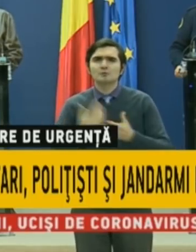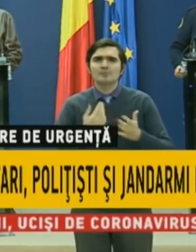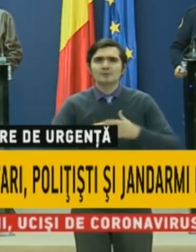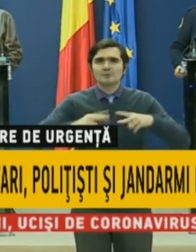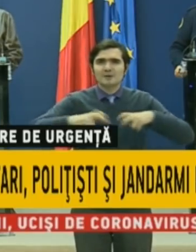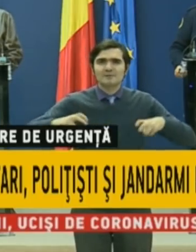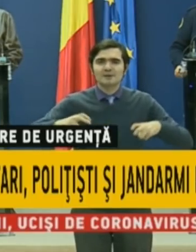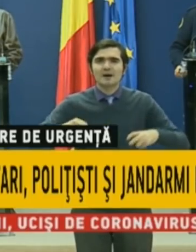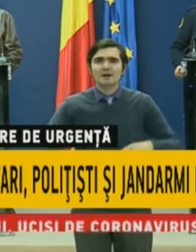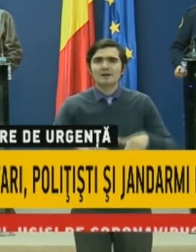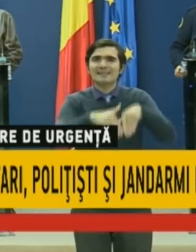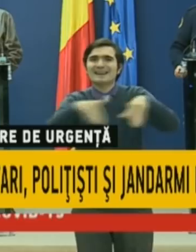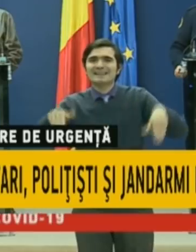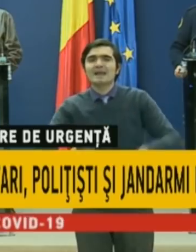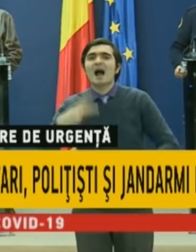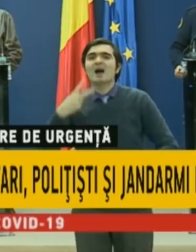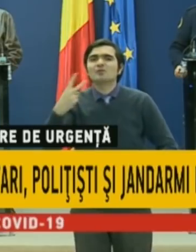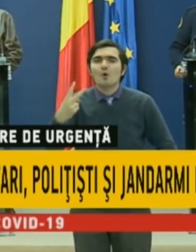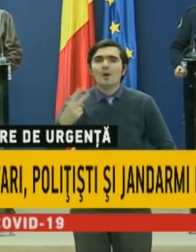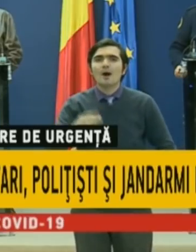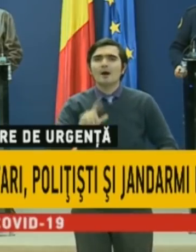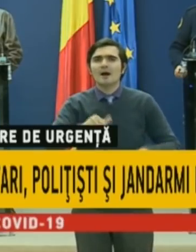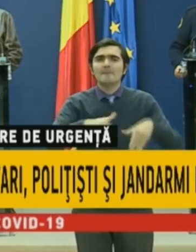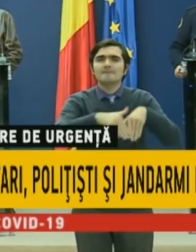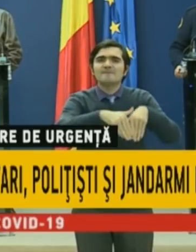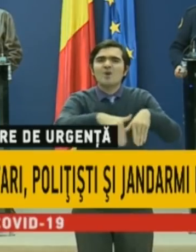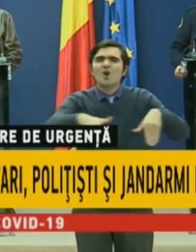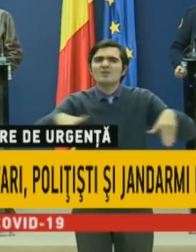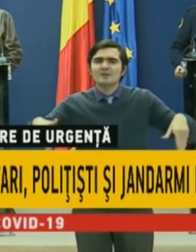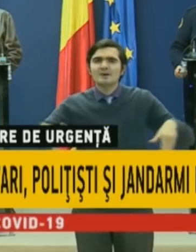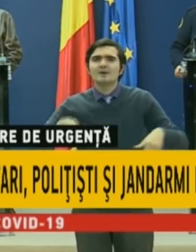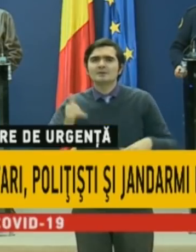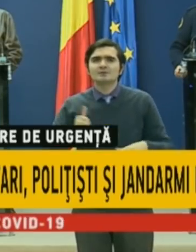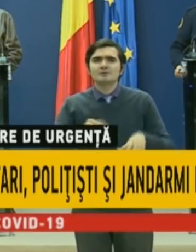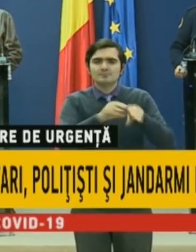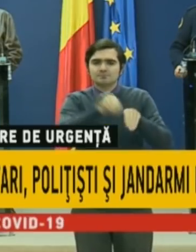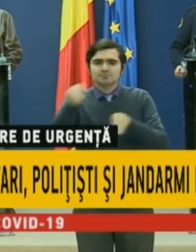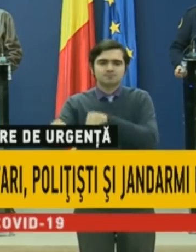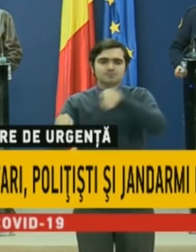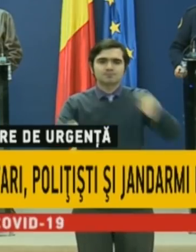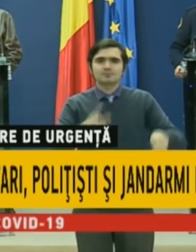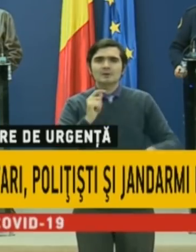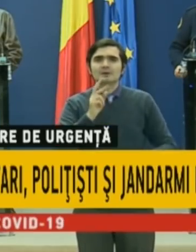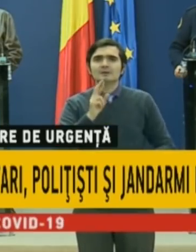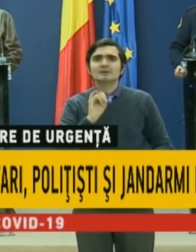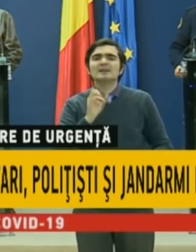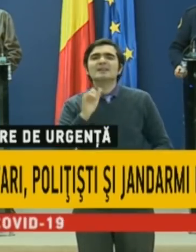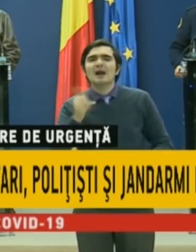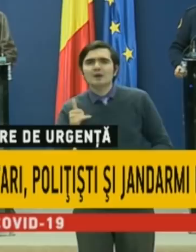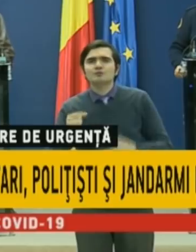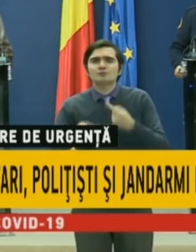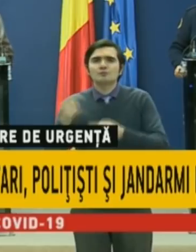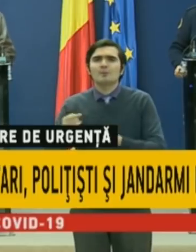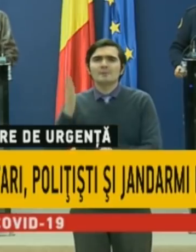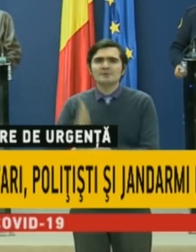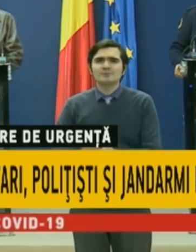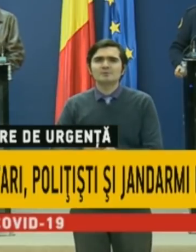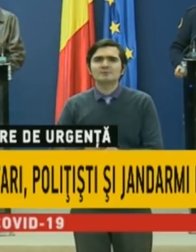în linia a doua, la frontieră, trierea în urma dispozițiilor medicilor direcțiilor de sănătate